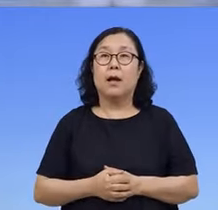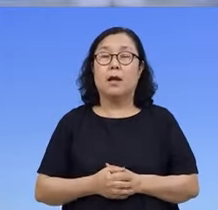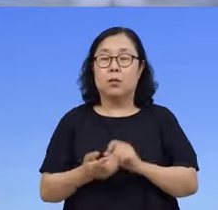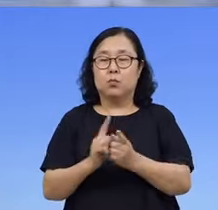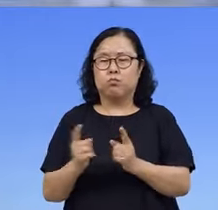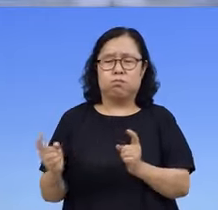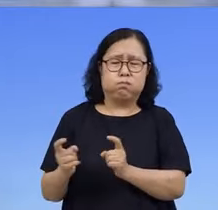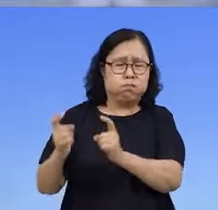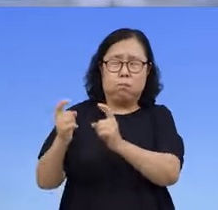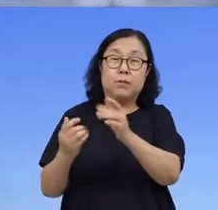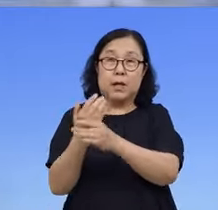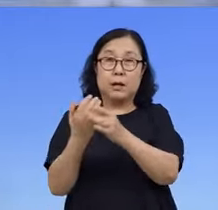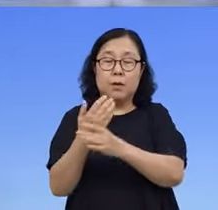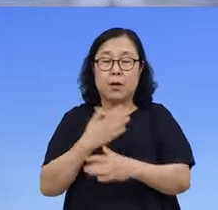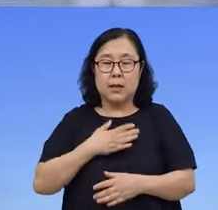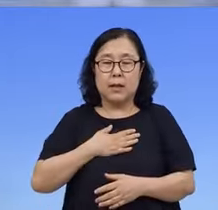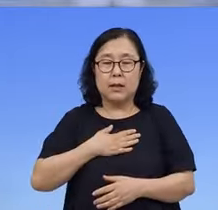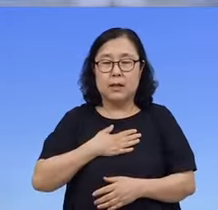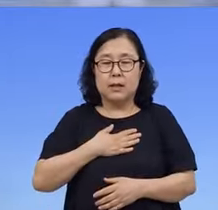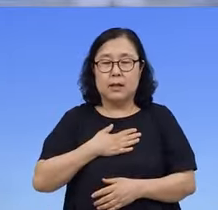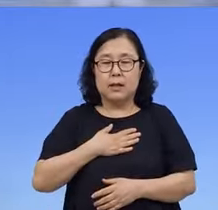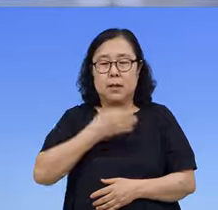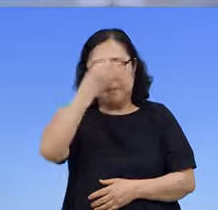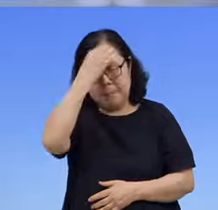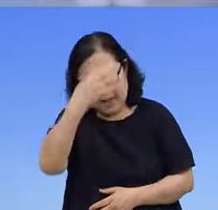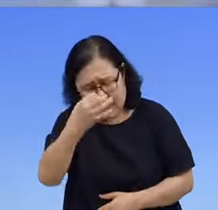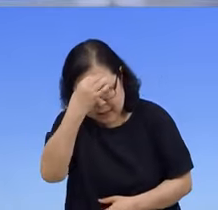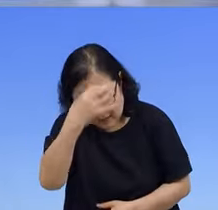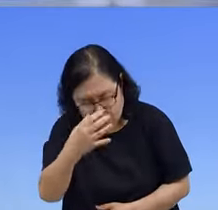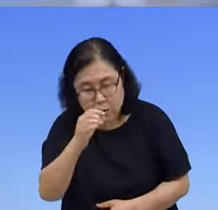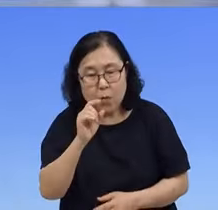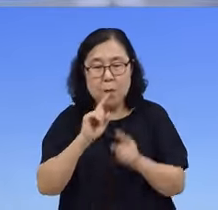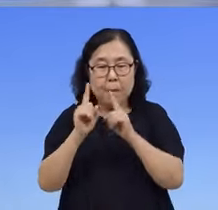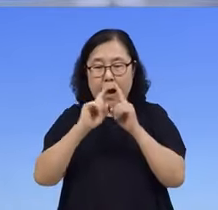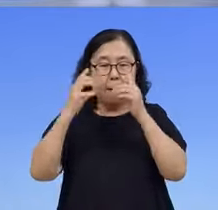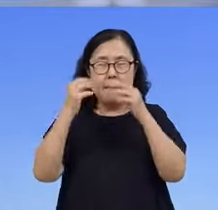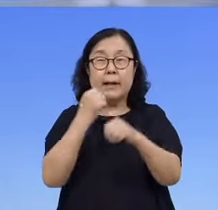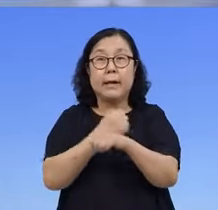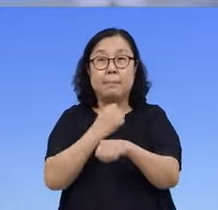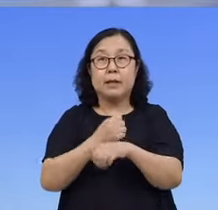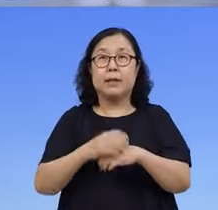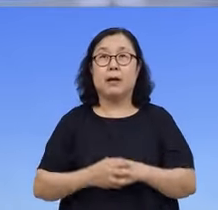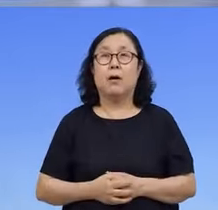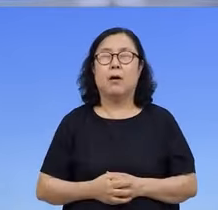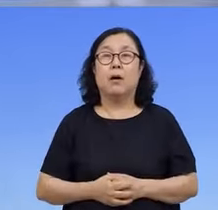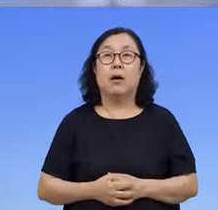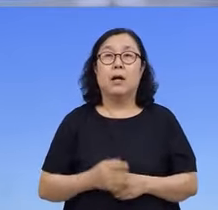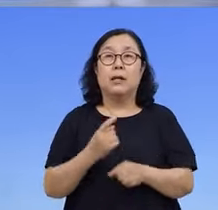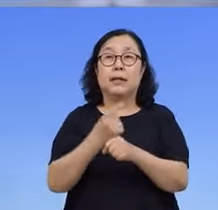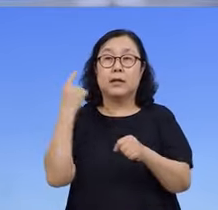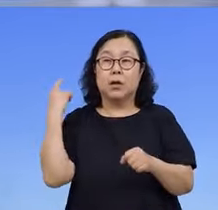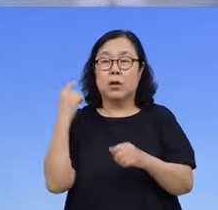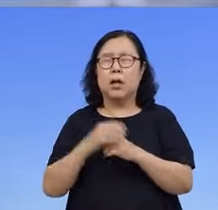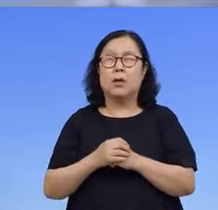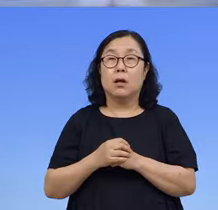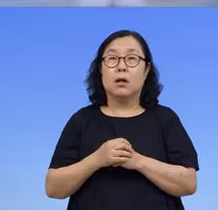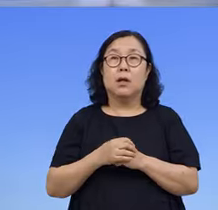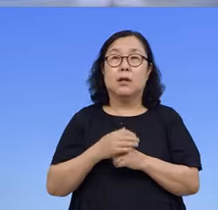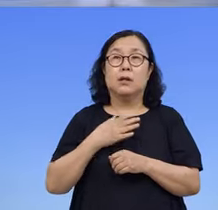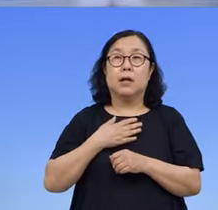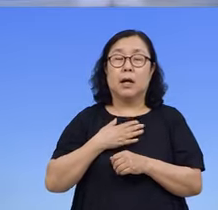아시지만요, 무슨 논쟁이 생기면 저는 사과를 엄청 잘하는 사람이에요. 특히 작년에 무슨 이념 논쟁으로